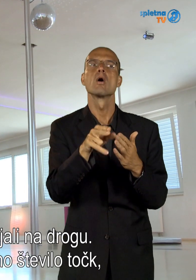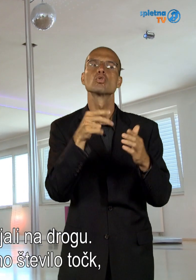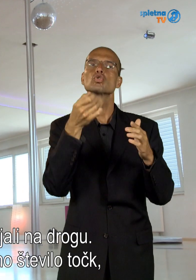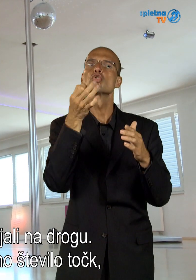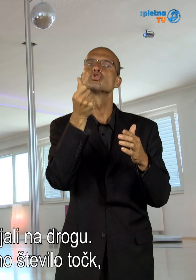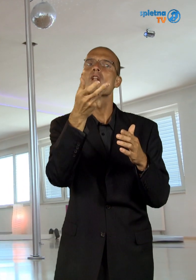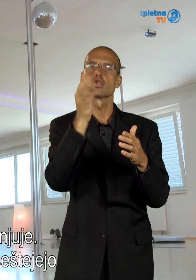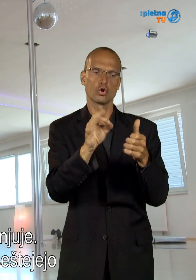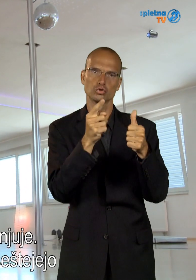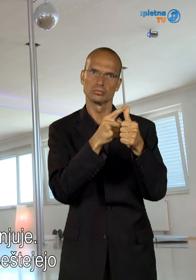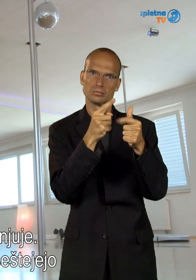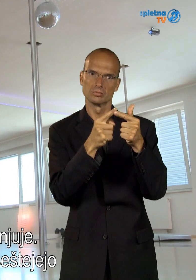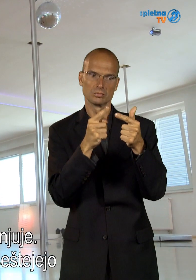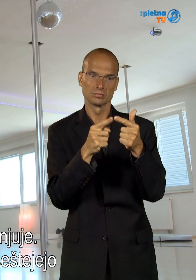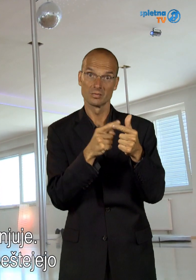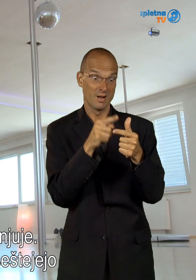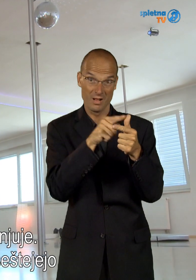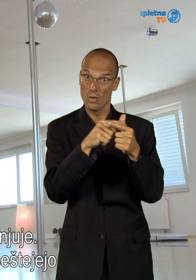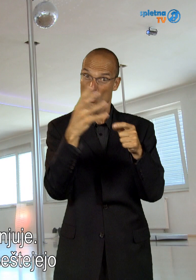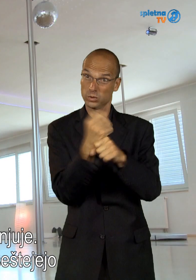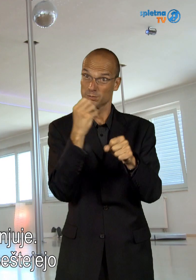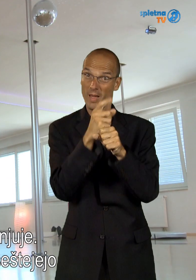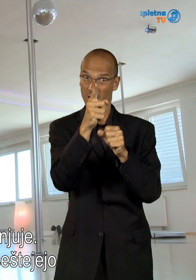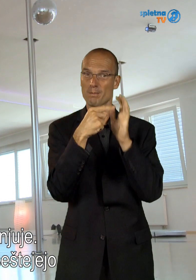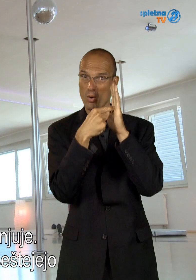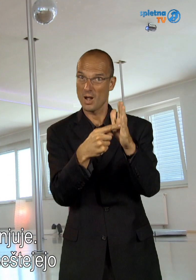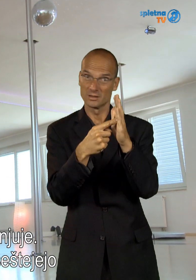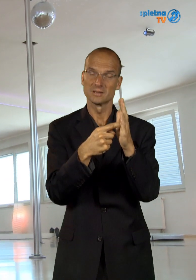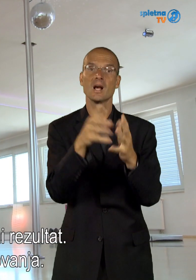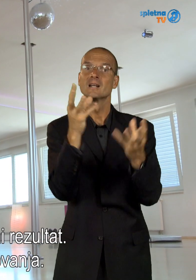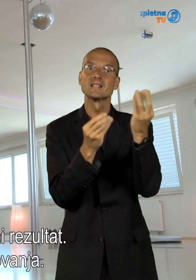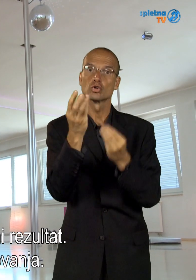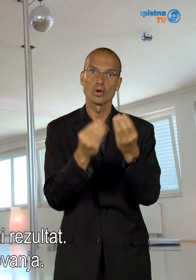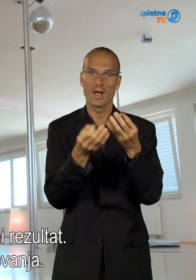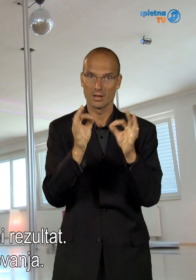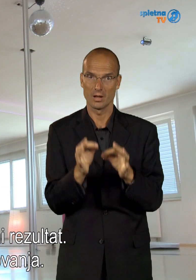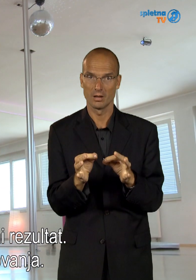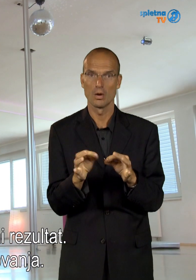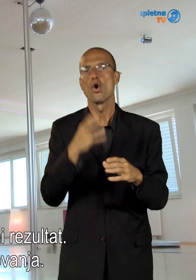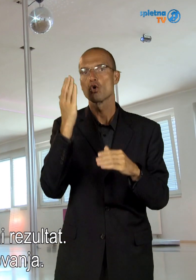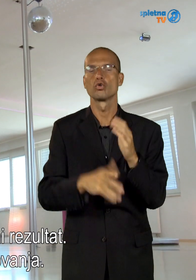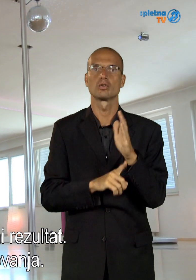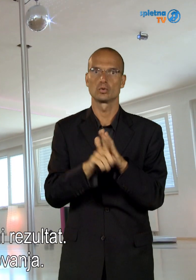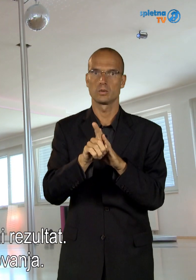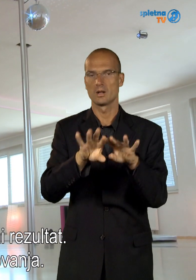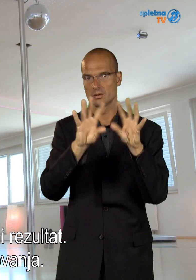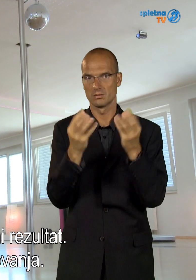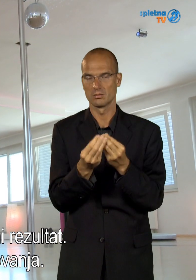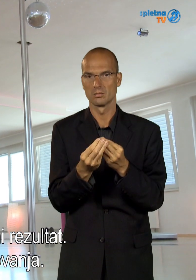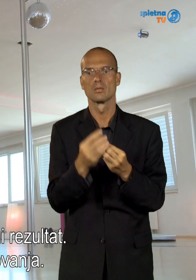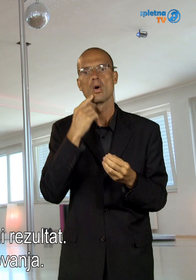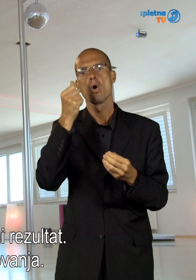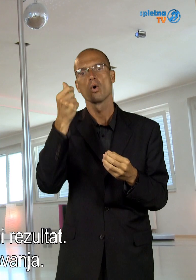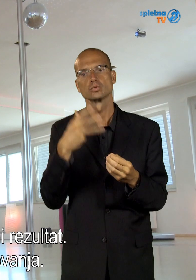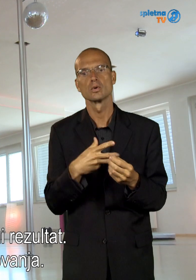točke, število točk, kako se ocenjuje, pol se tiste točke seštevajo in pol dobimo končni rezultat. Načeloma se